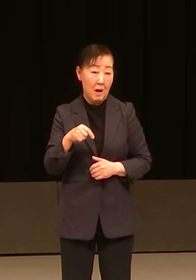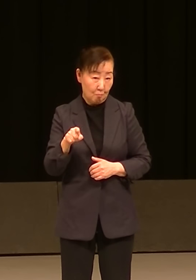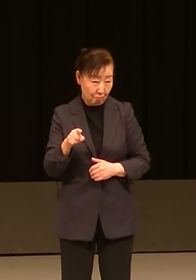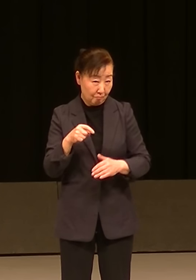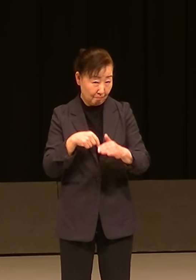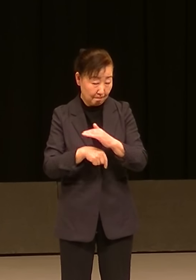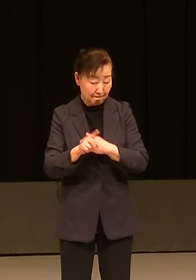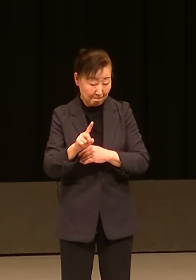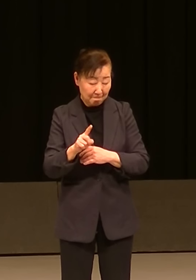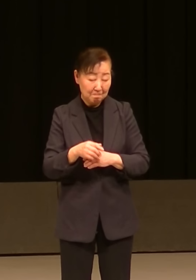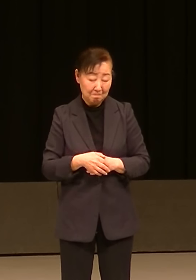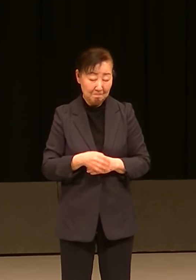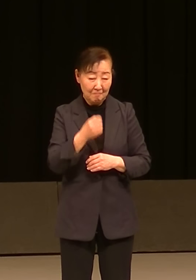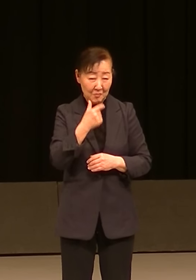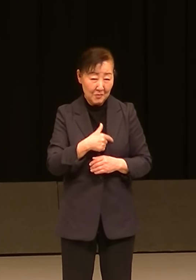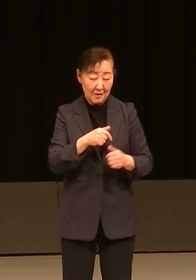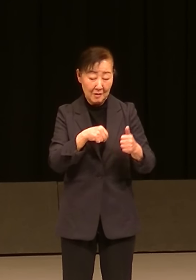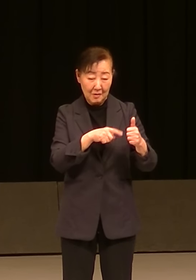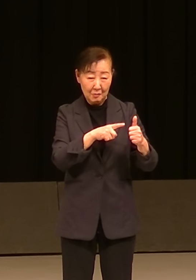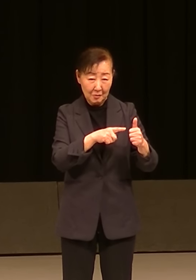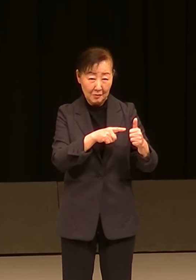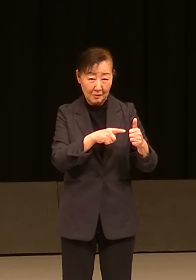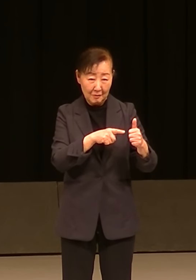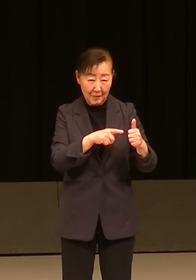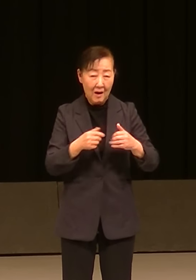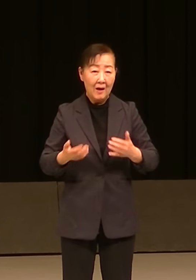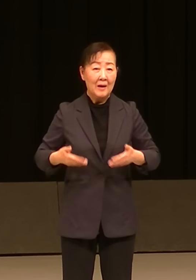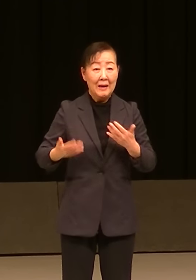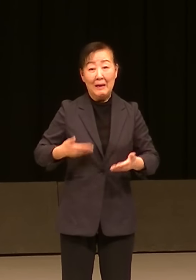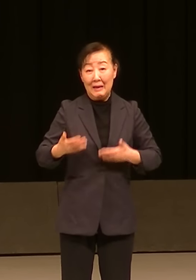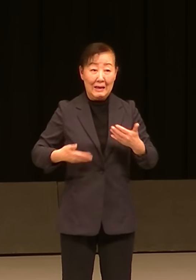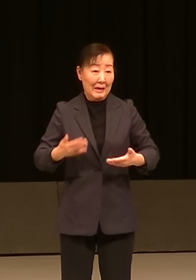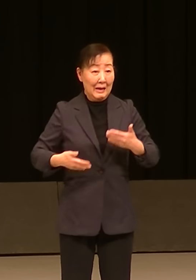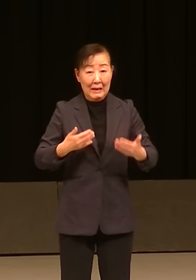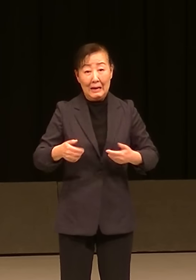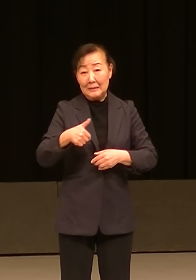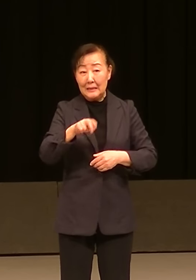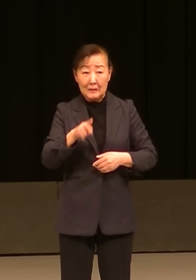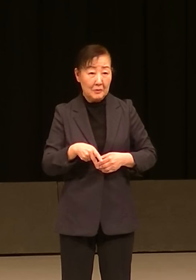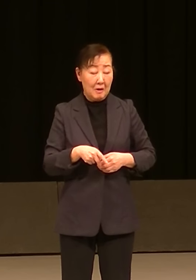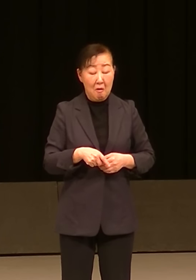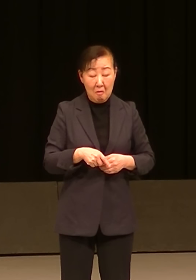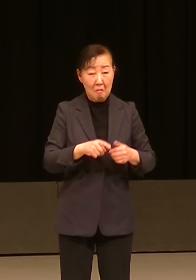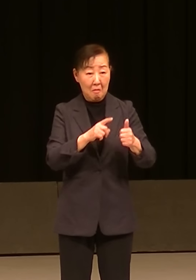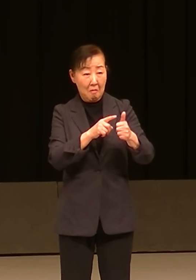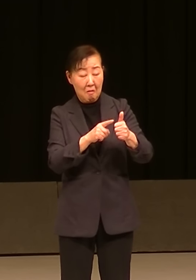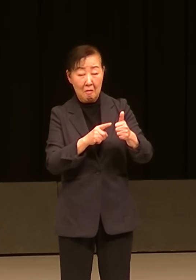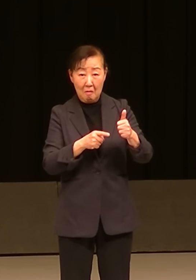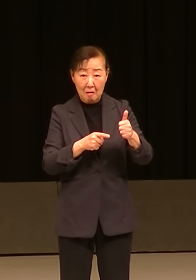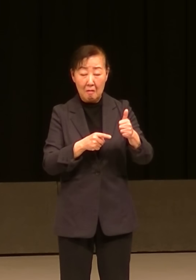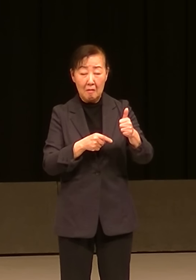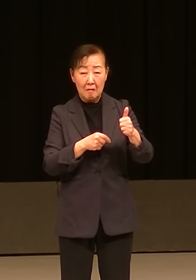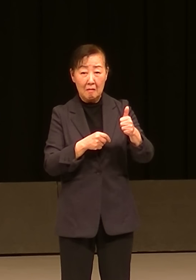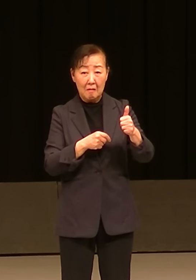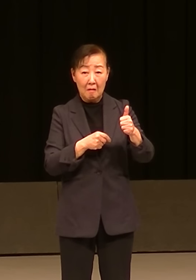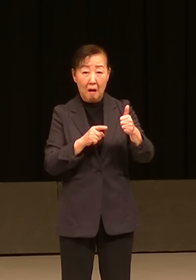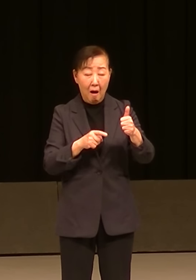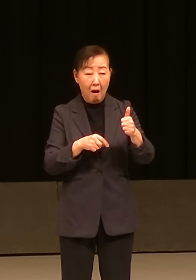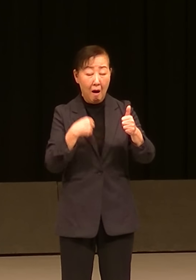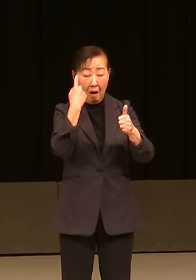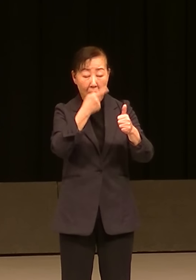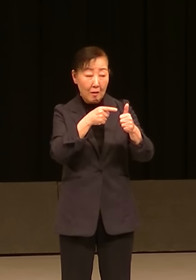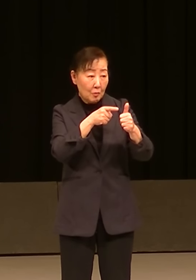その船侍ごとくのはしゃぎぶりですね。もうあんな顔